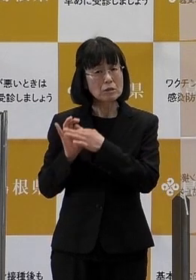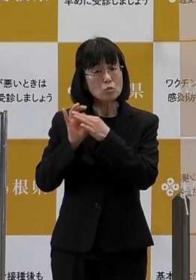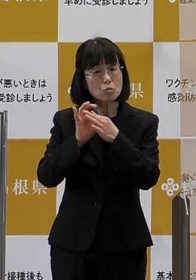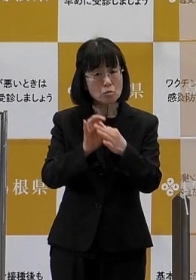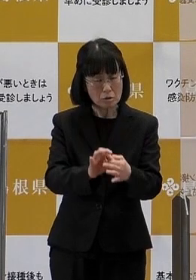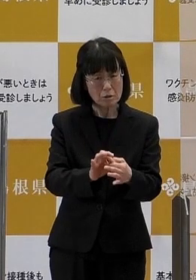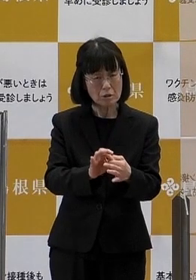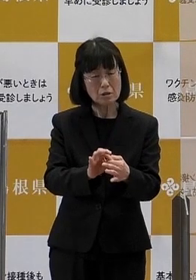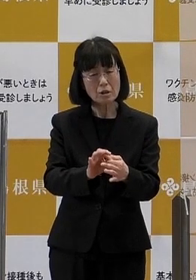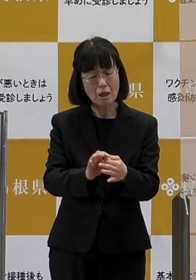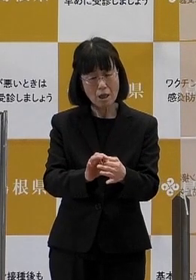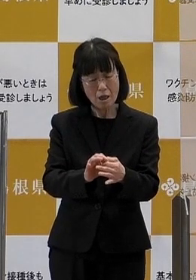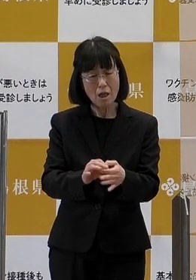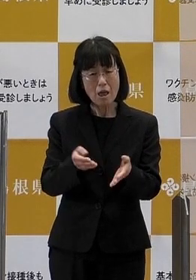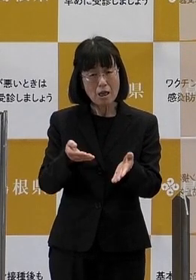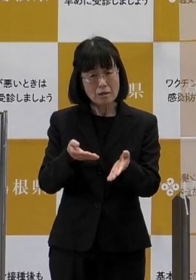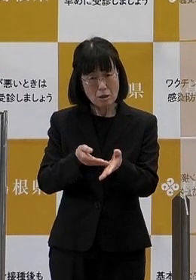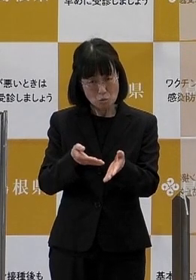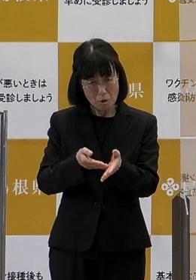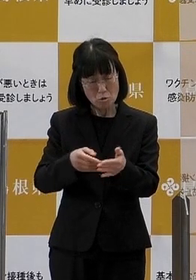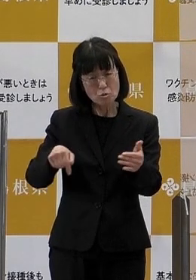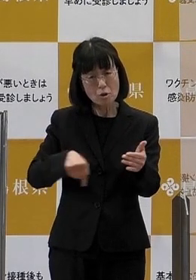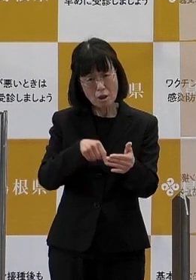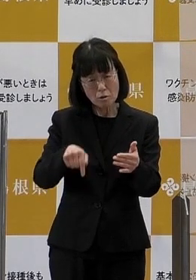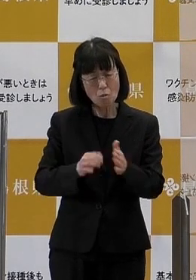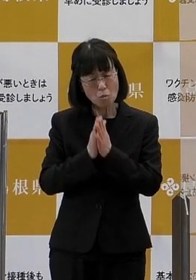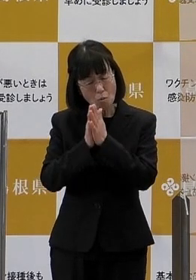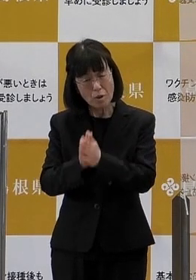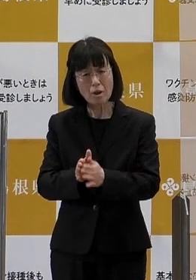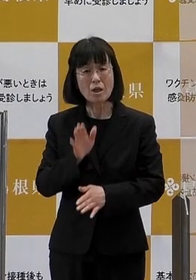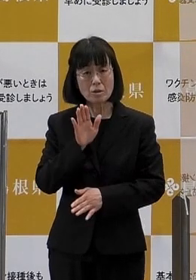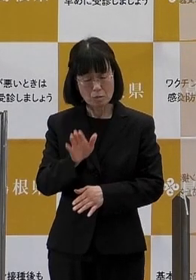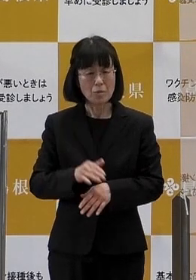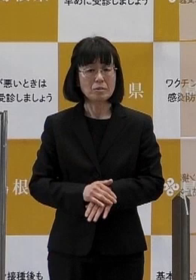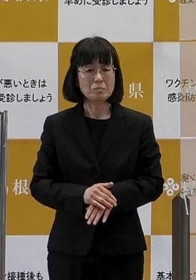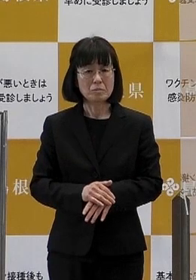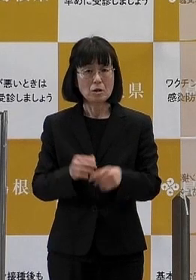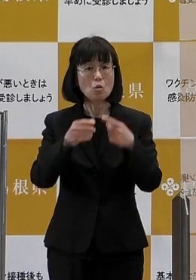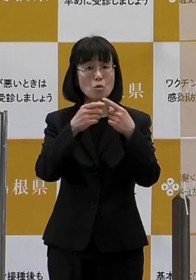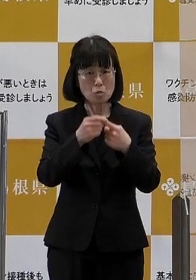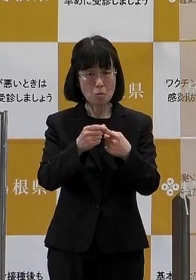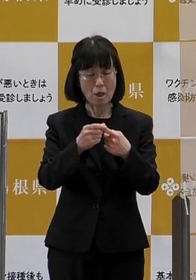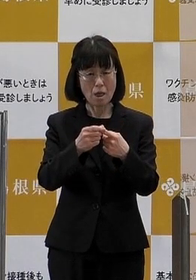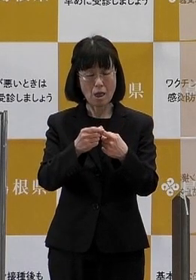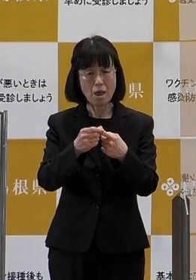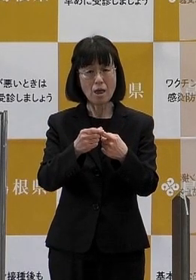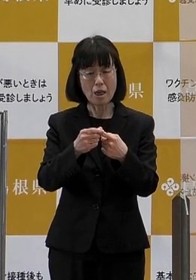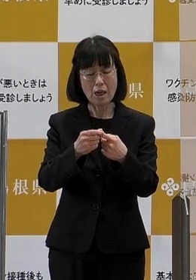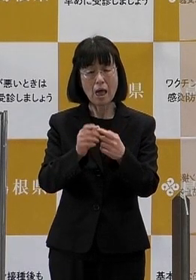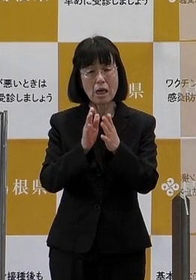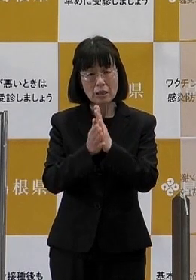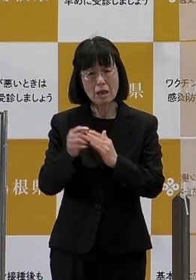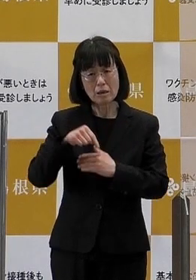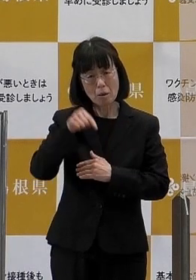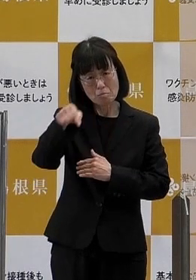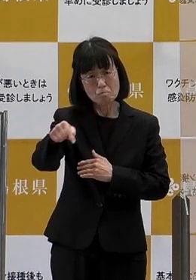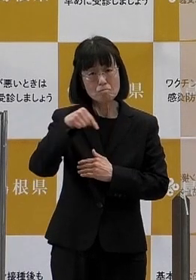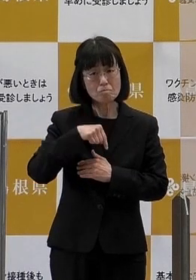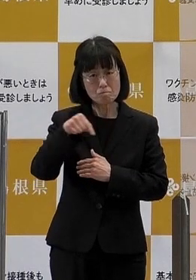次の事項についてお願いをさせていただきます。一つ目が都道府県をまたぐ移動についてであります